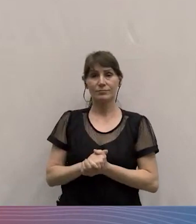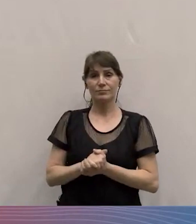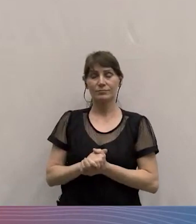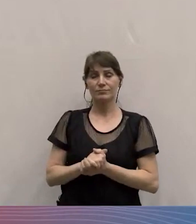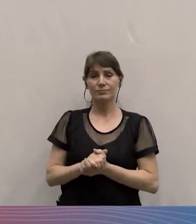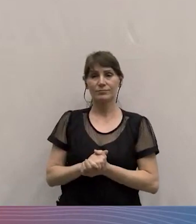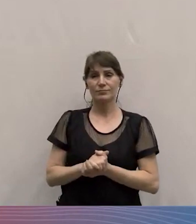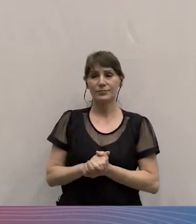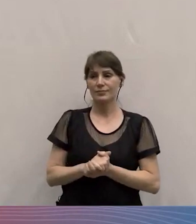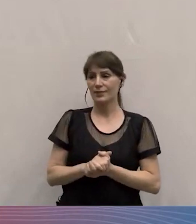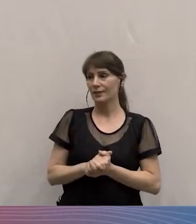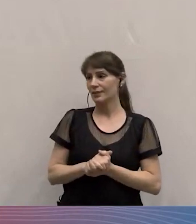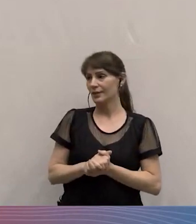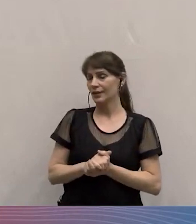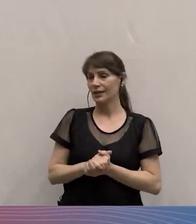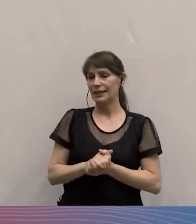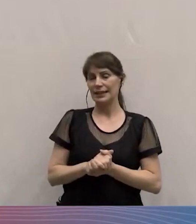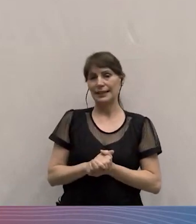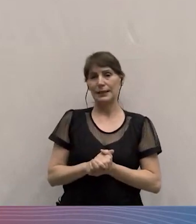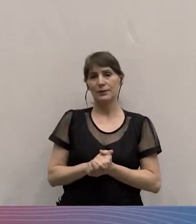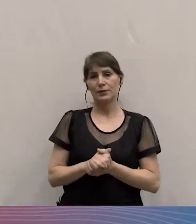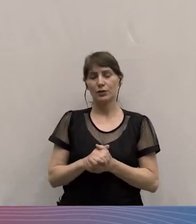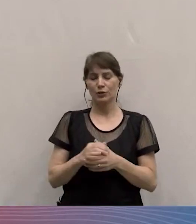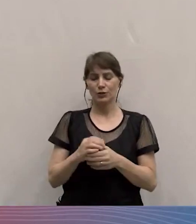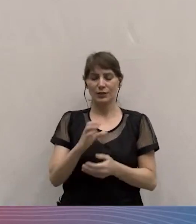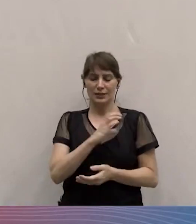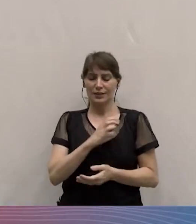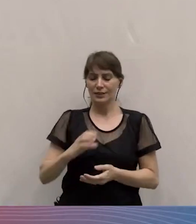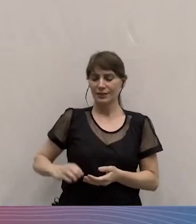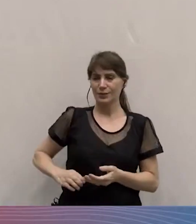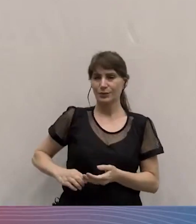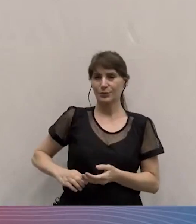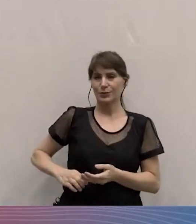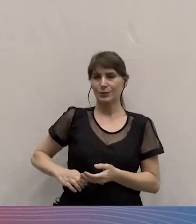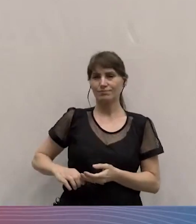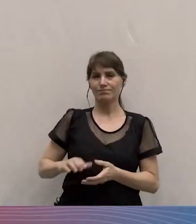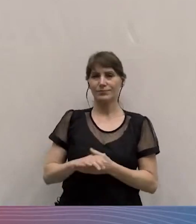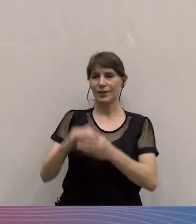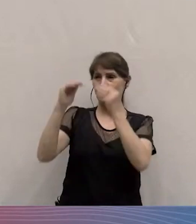encabeçar todas as coisas em Cristo. Eu falei ontem.